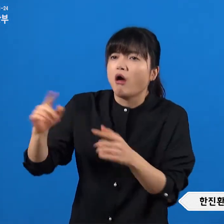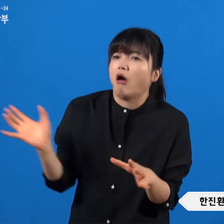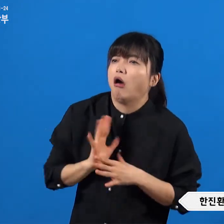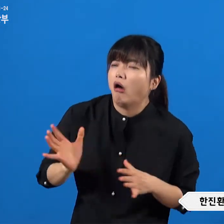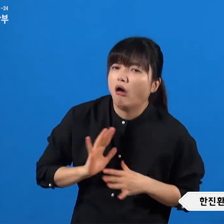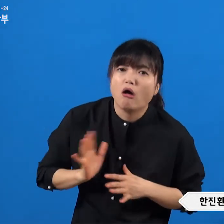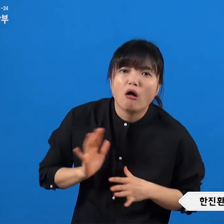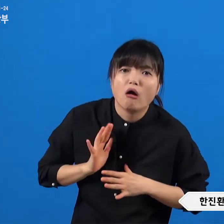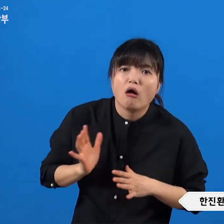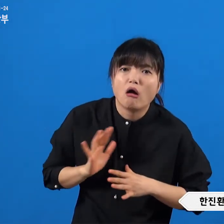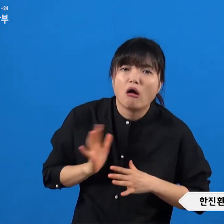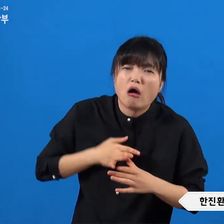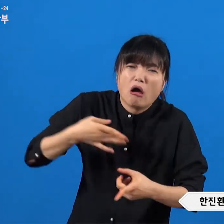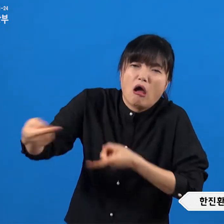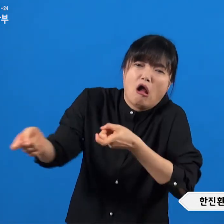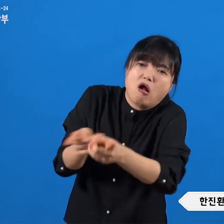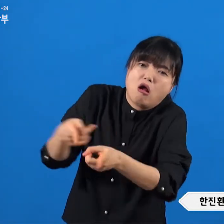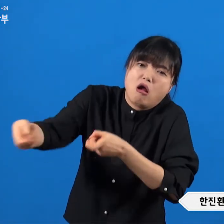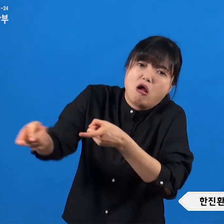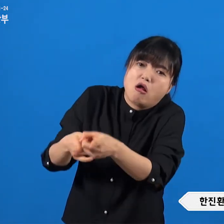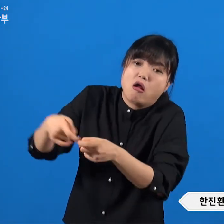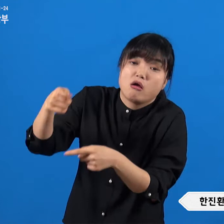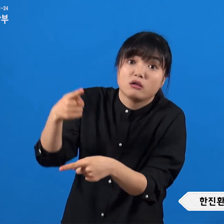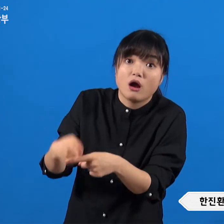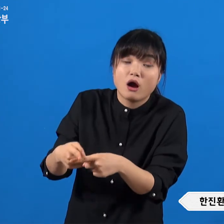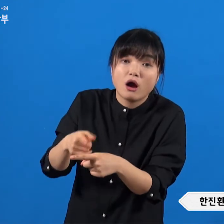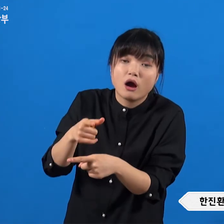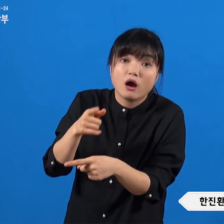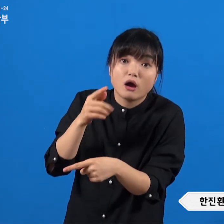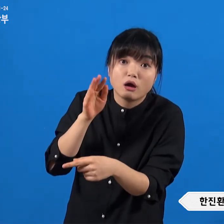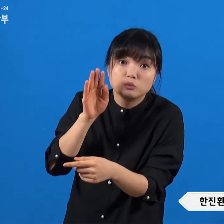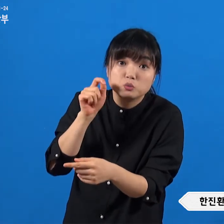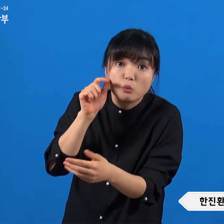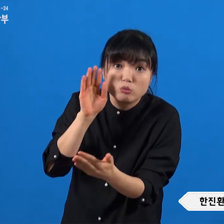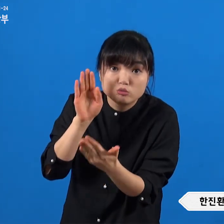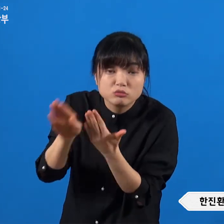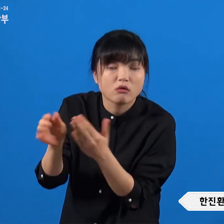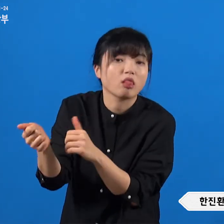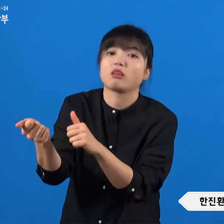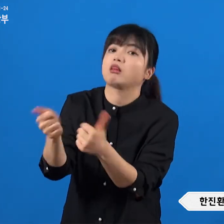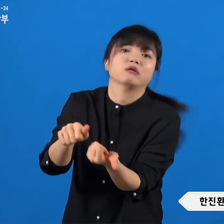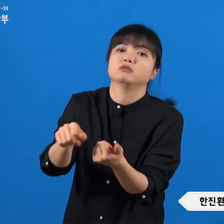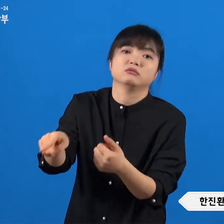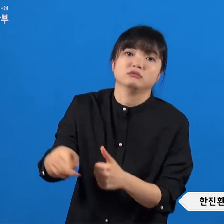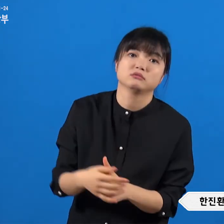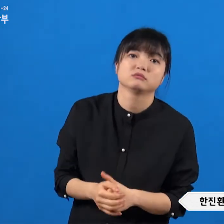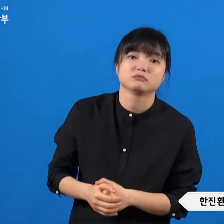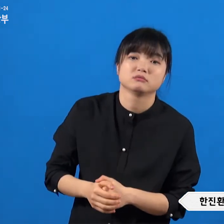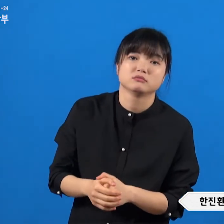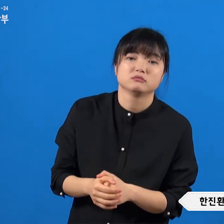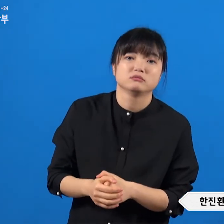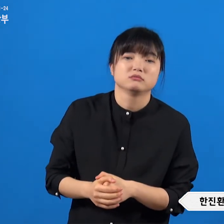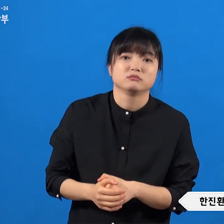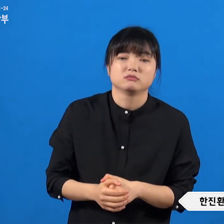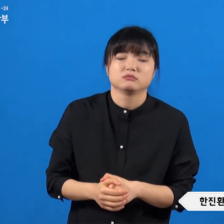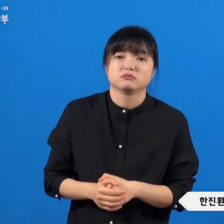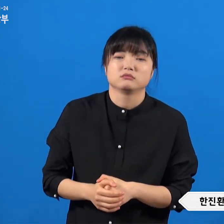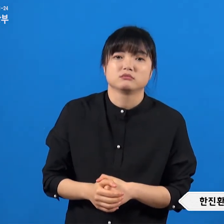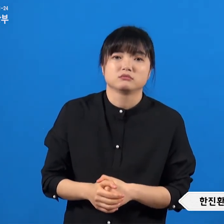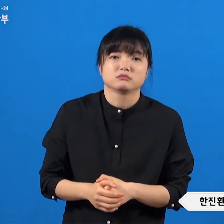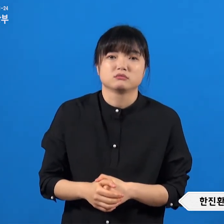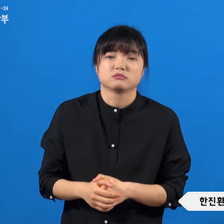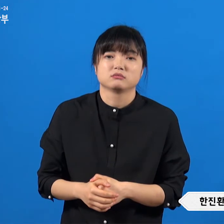그렇게 발악을 하다가 그냥 한 달 채 지나지 않아서 세상을 떠나고 말았습니다.